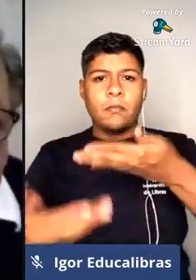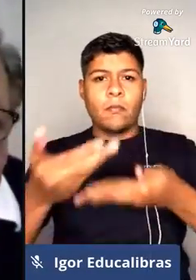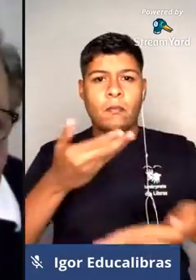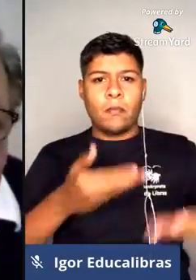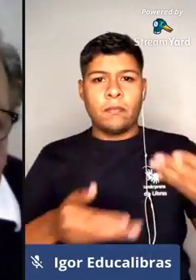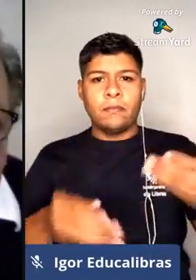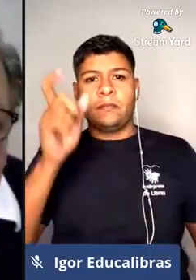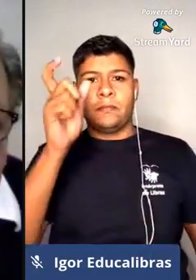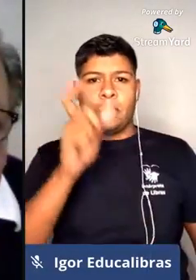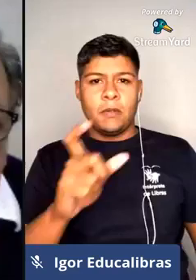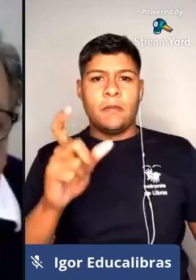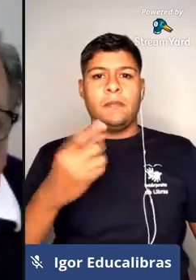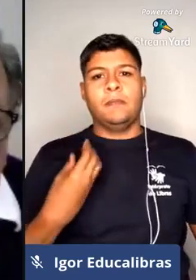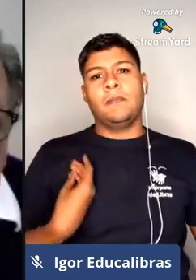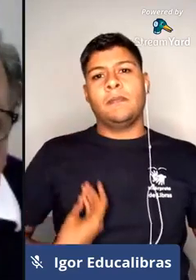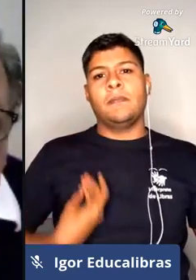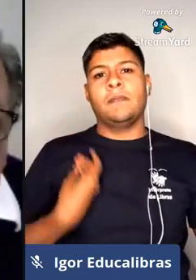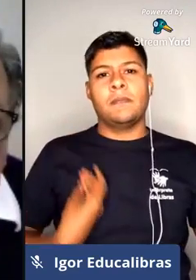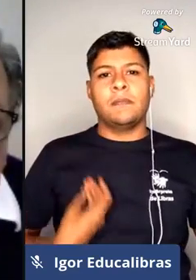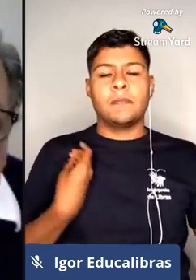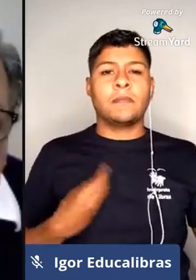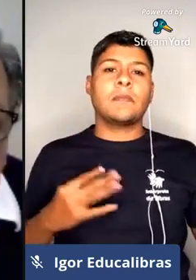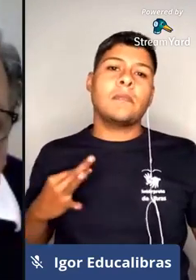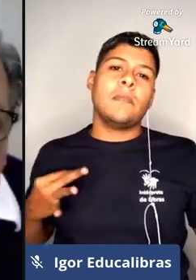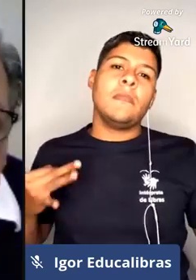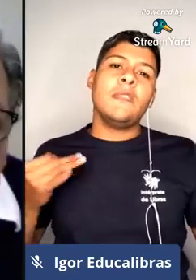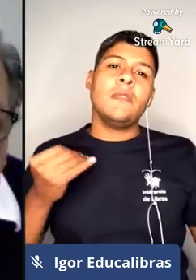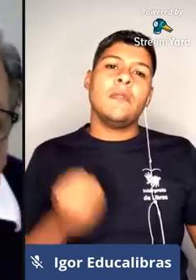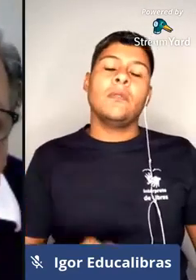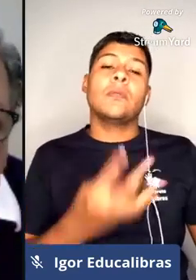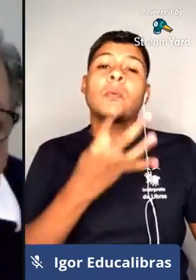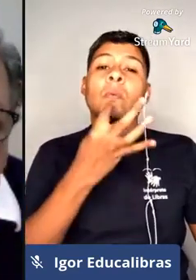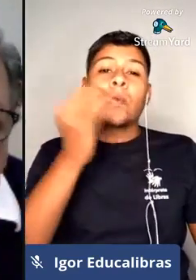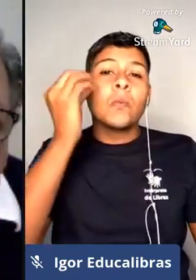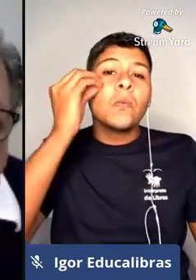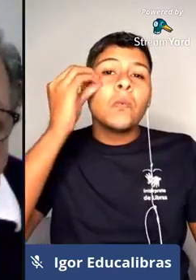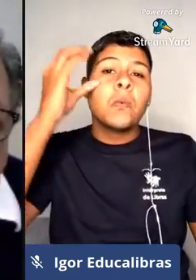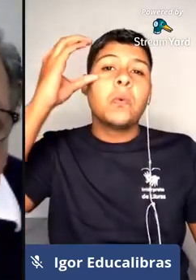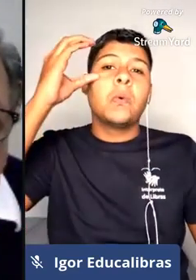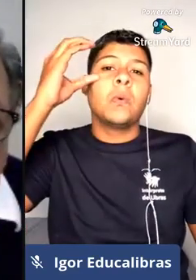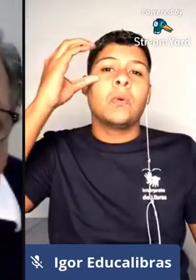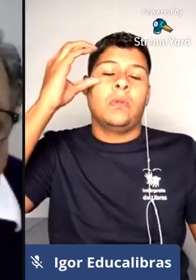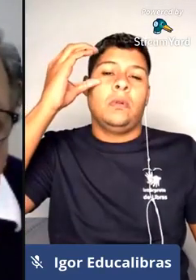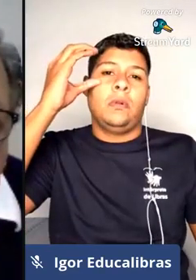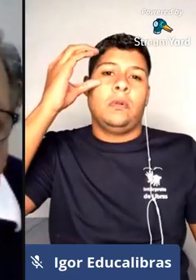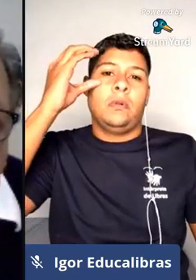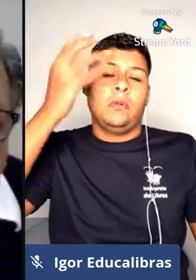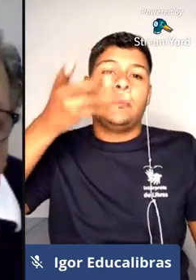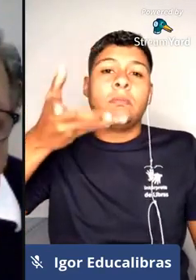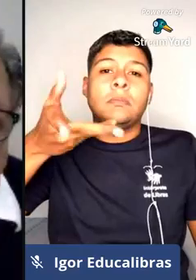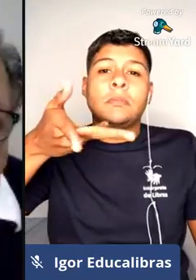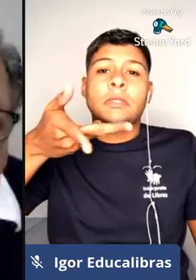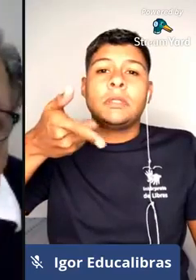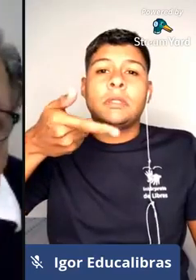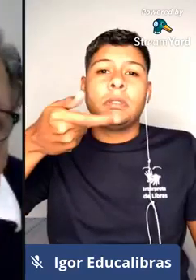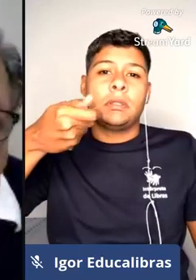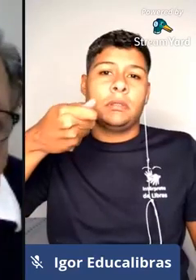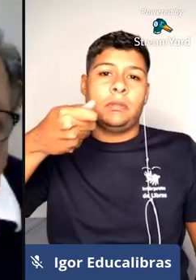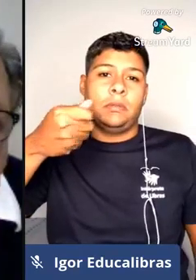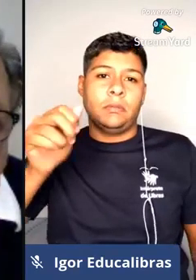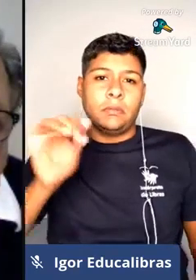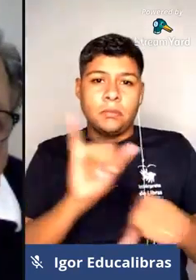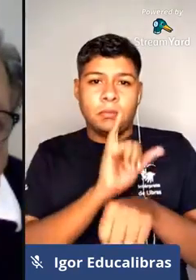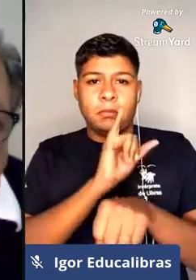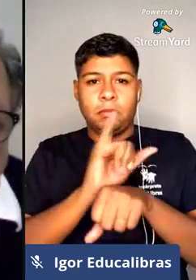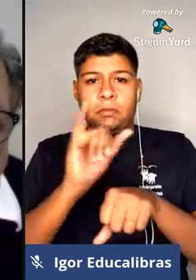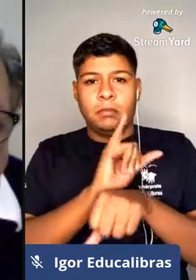você é, né, com todo esse conhecimento, esse cabedal, né, todo o seu estofo,